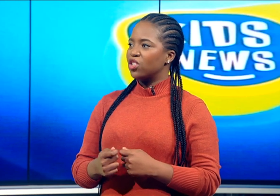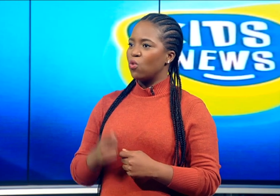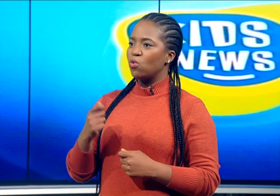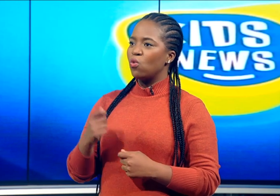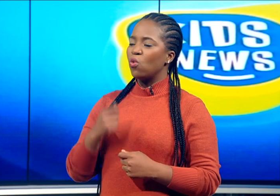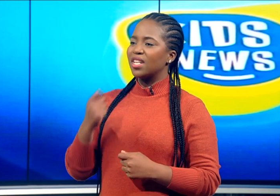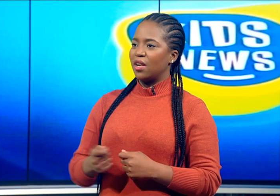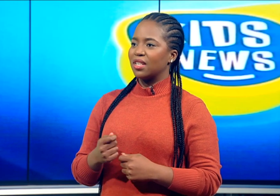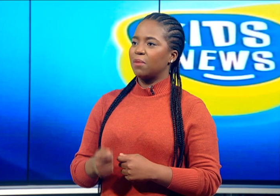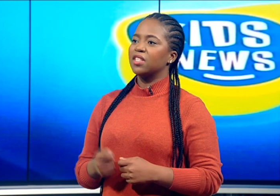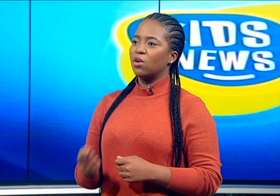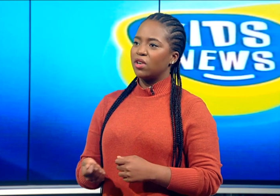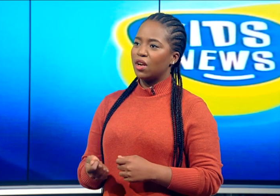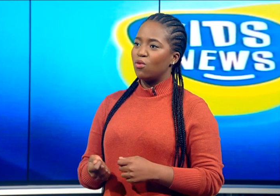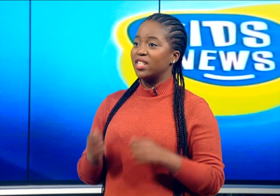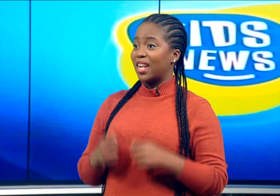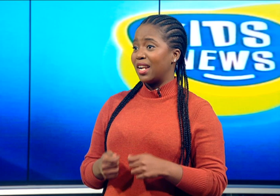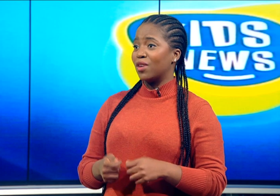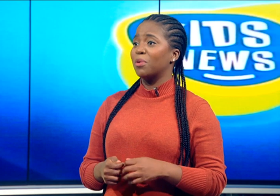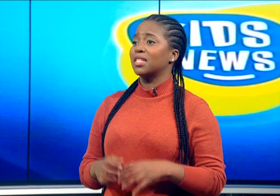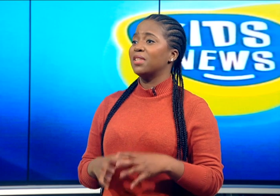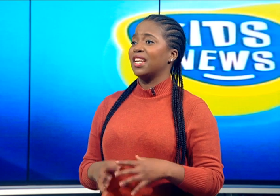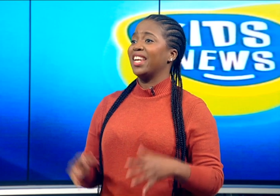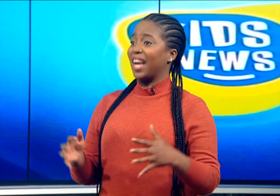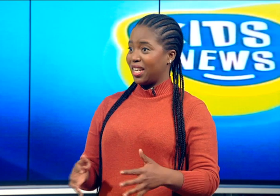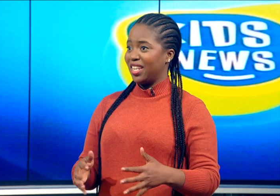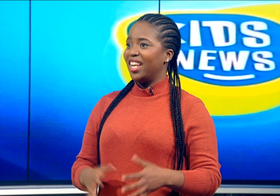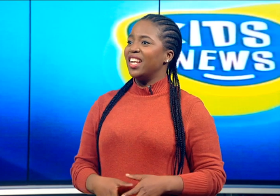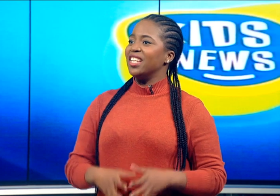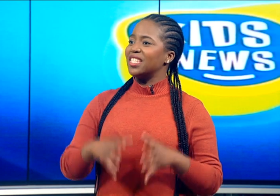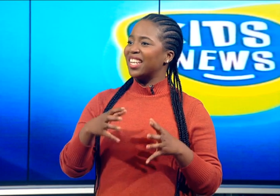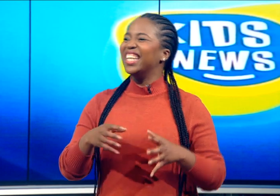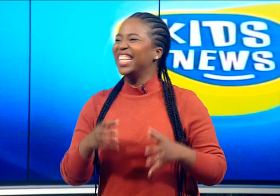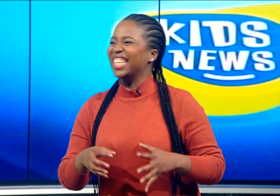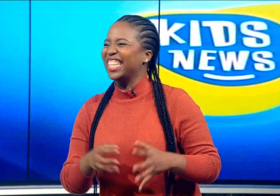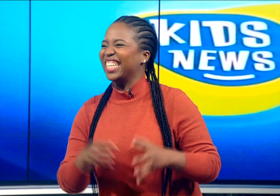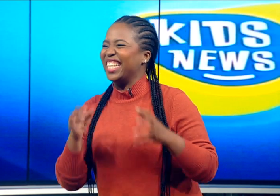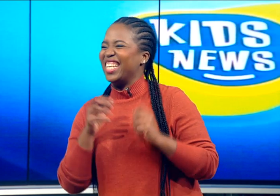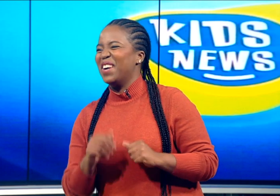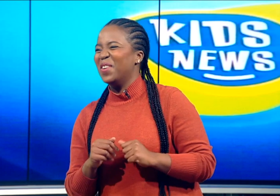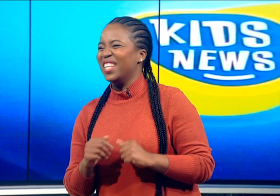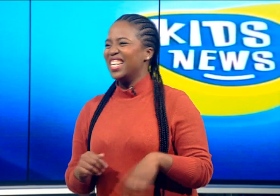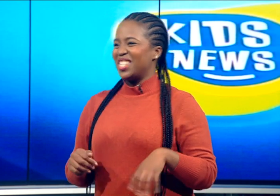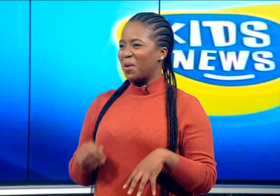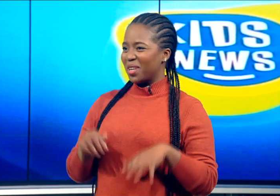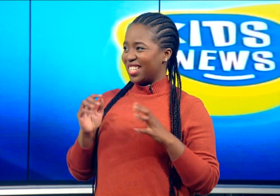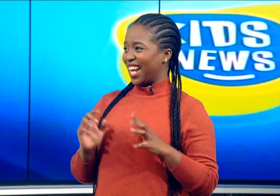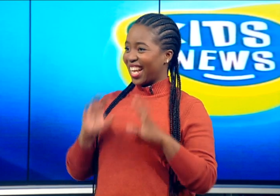nje uhlele ngisebenza kulona kakhulu itakalani ngoba ngisebenza nezingane. Ngiyathanda itakalani. Yabona njengoba sila ka